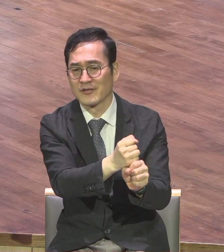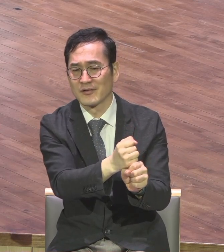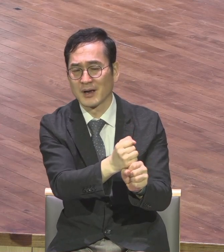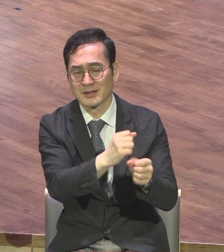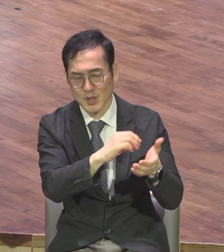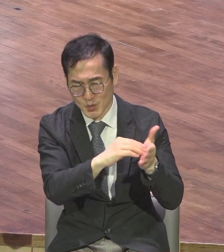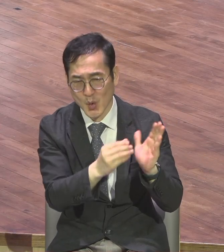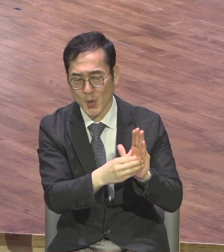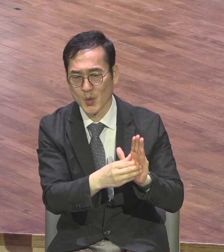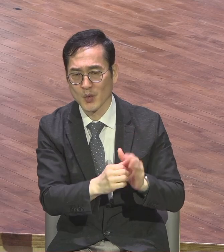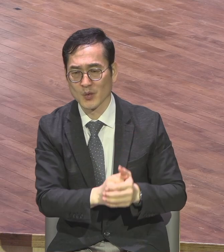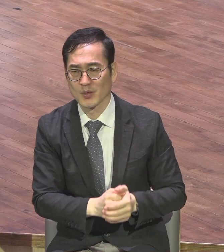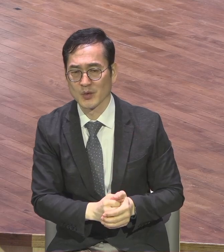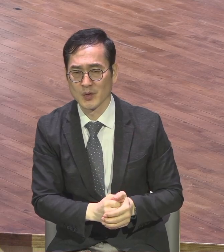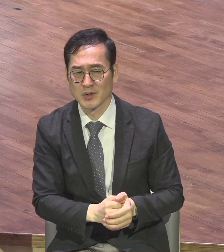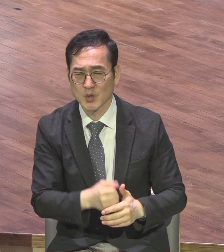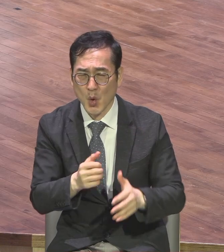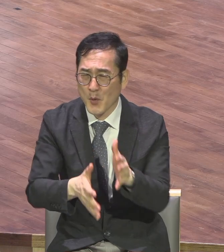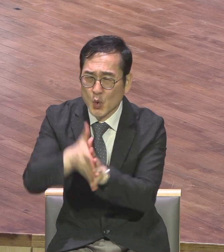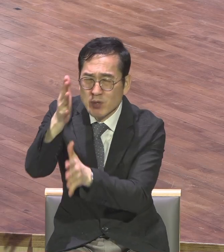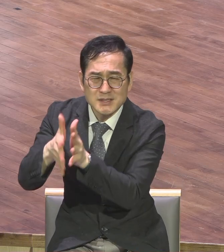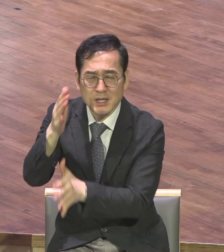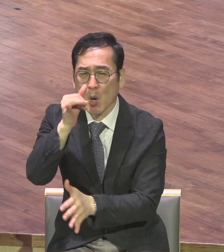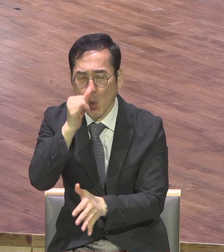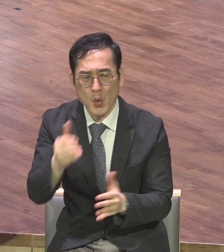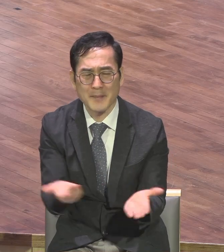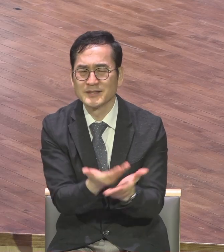그 고린도 지역에